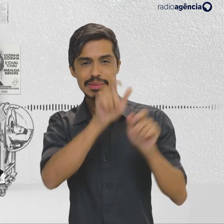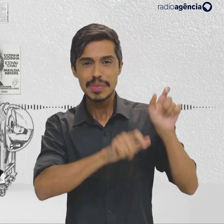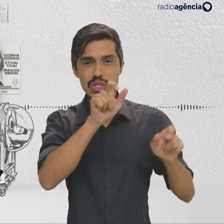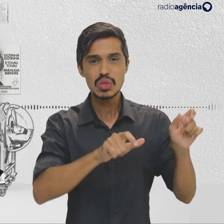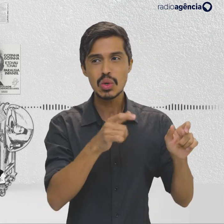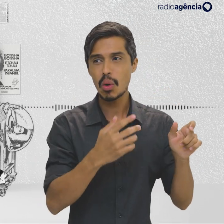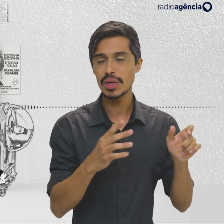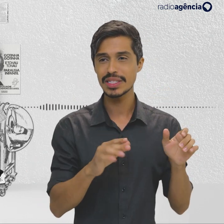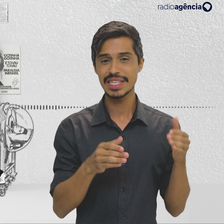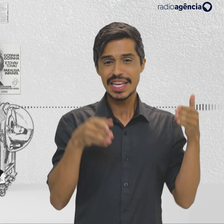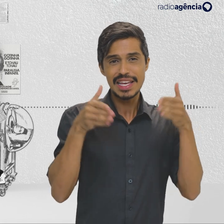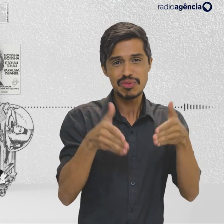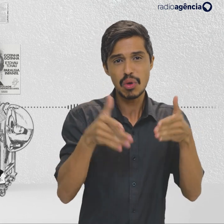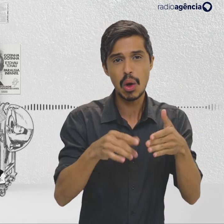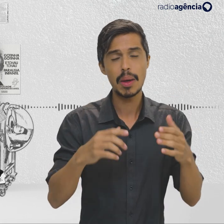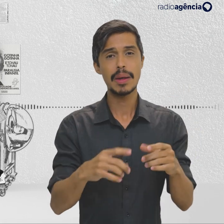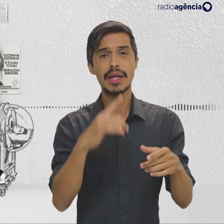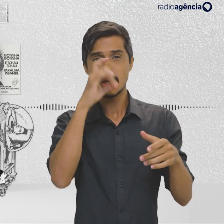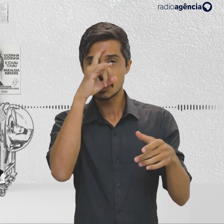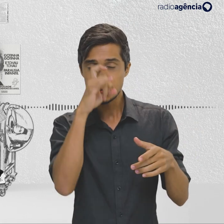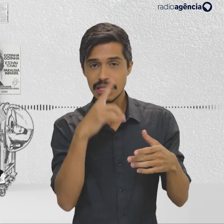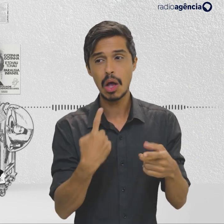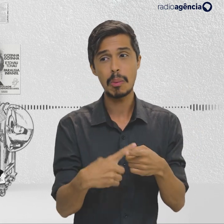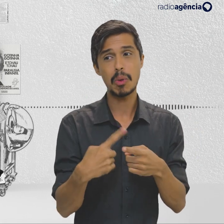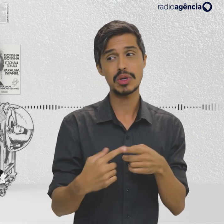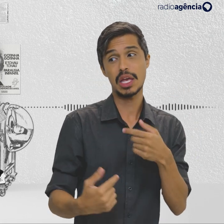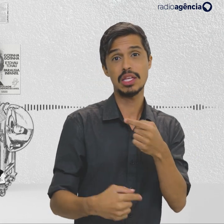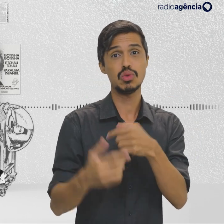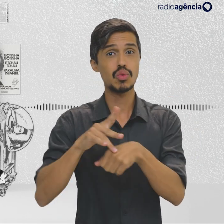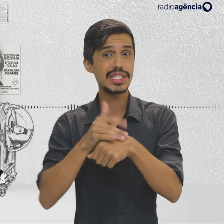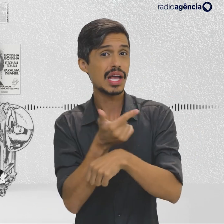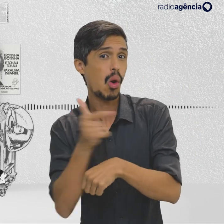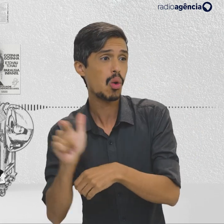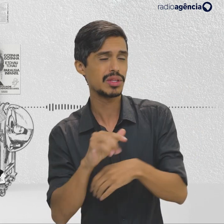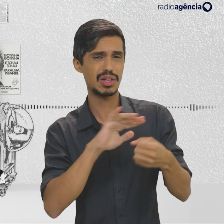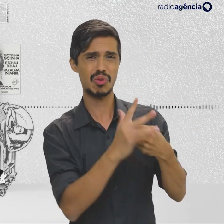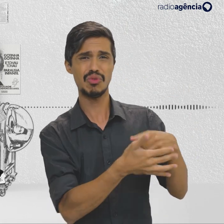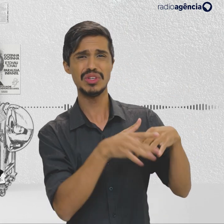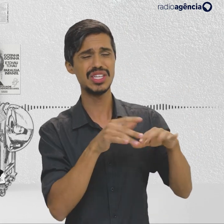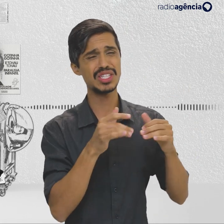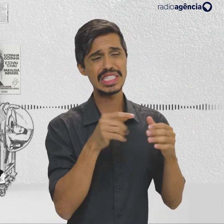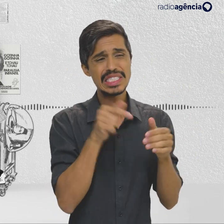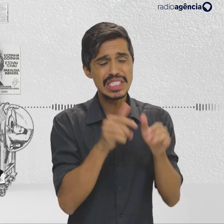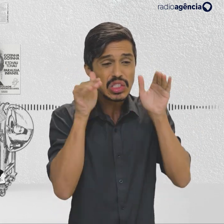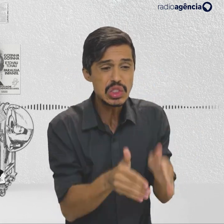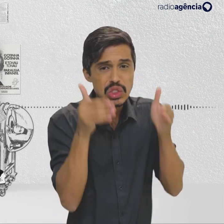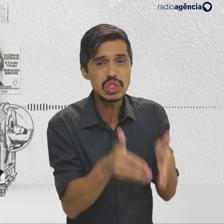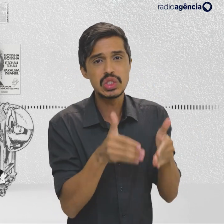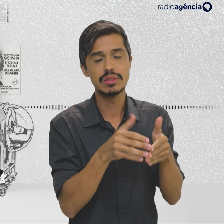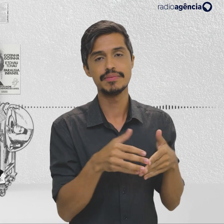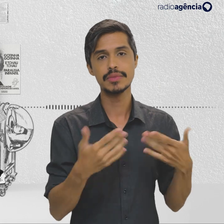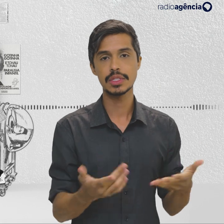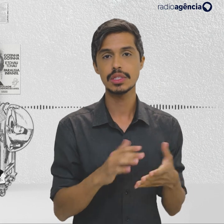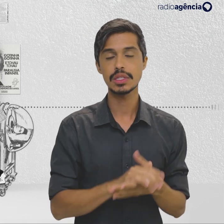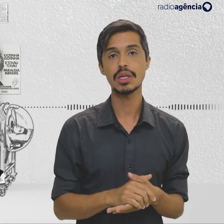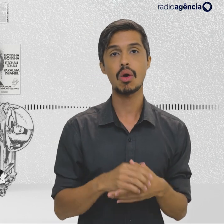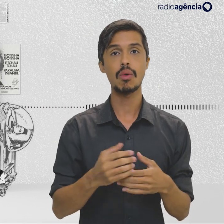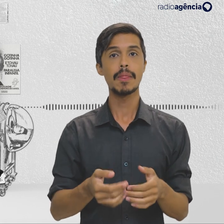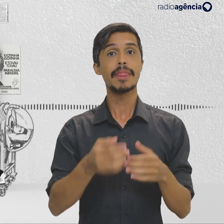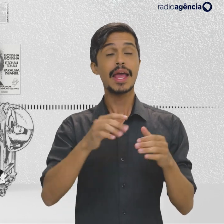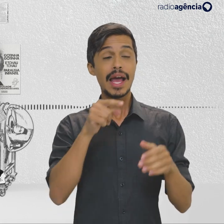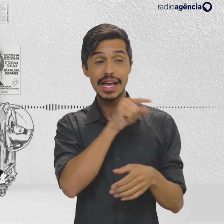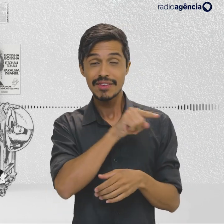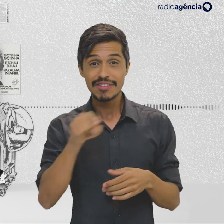não fosse o covid dois outros pontos um é a questão de empobrecimento durante a pandemia E pós-pandemia